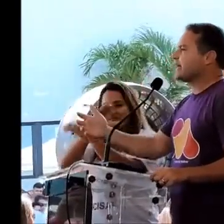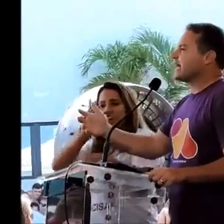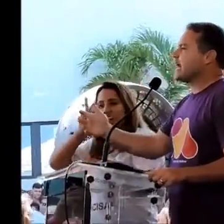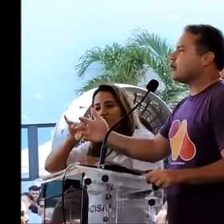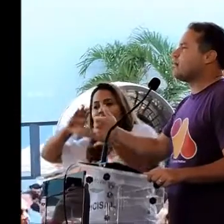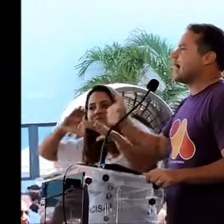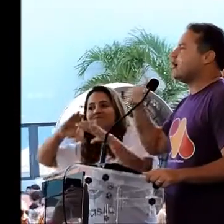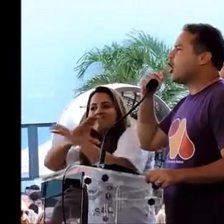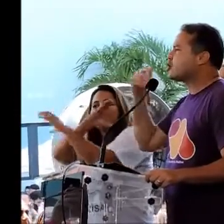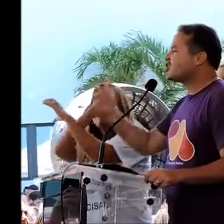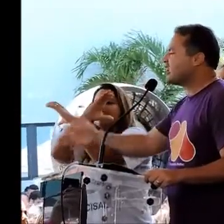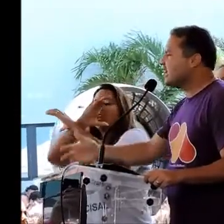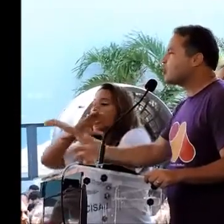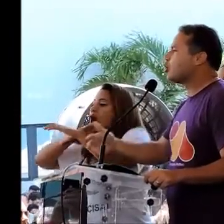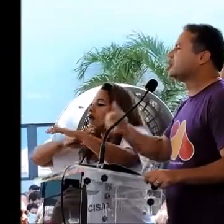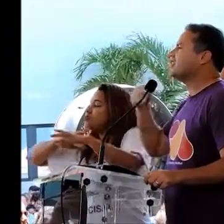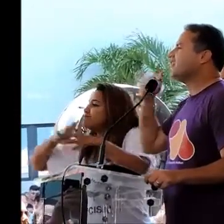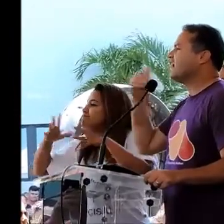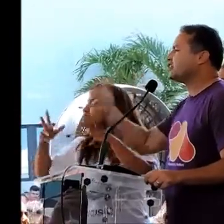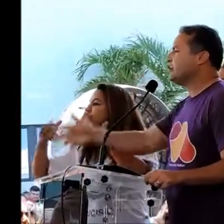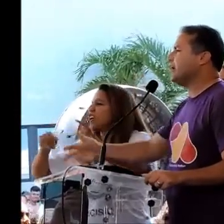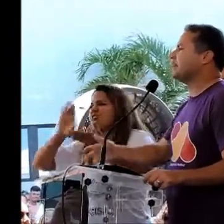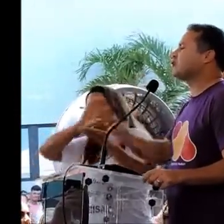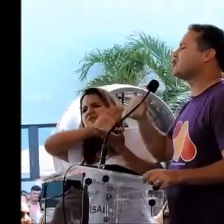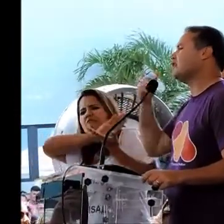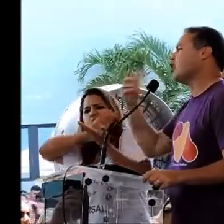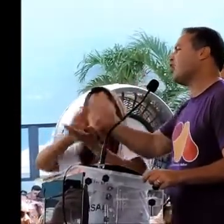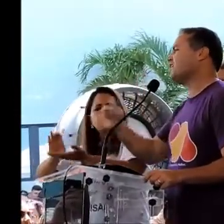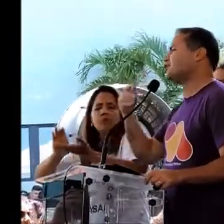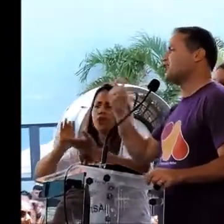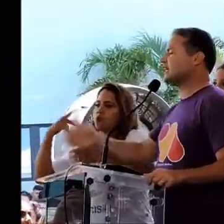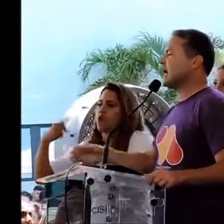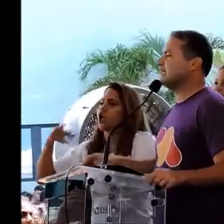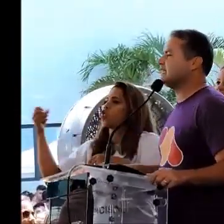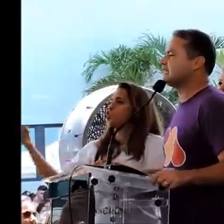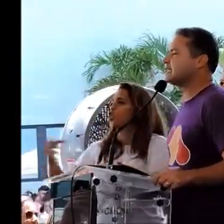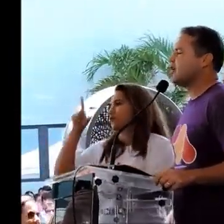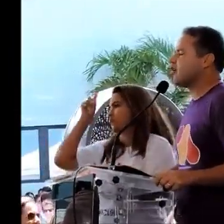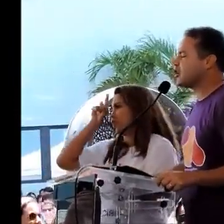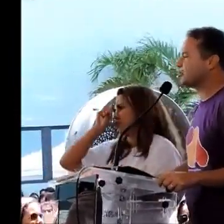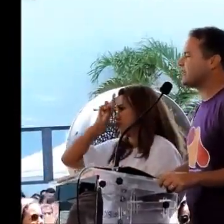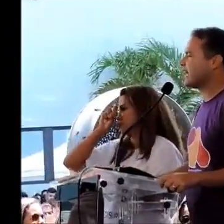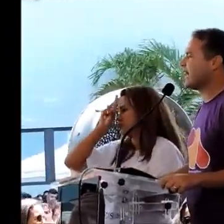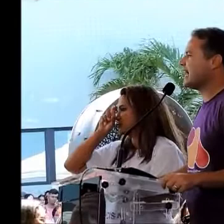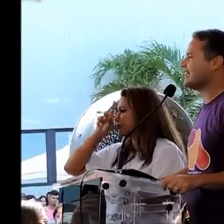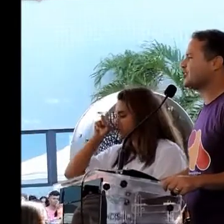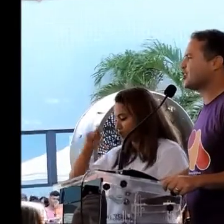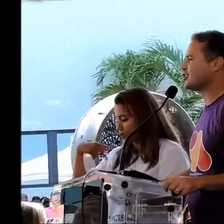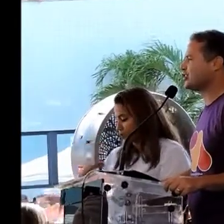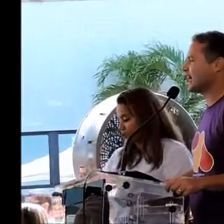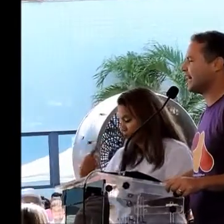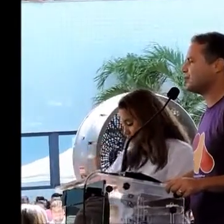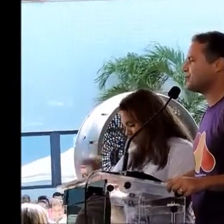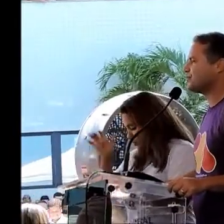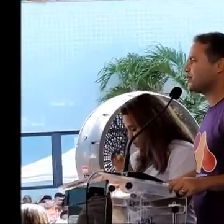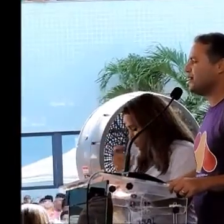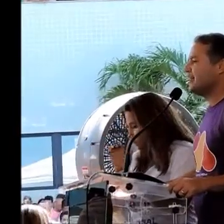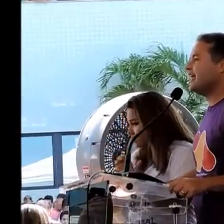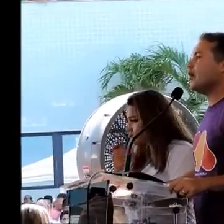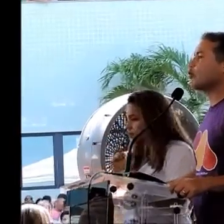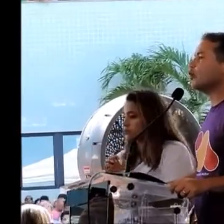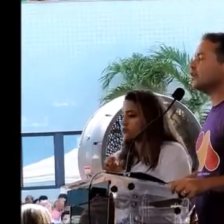vai completar o maior ciclo de investimentos em novas unidades hospitalares do nosso